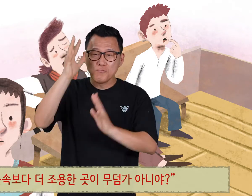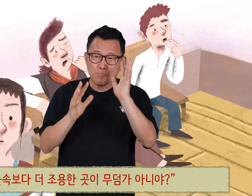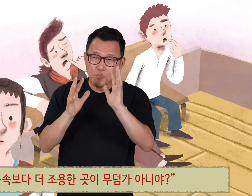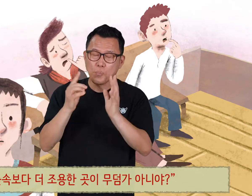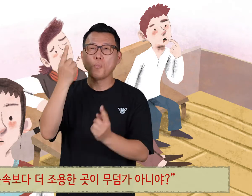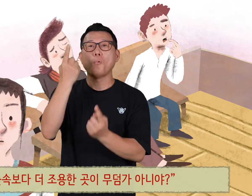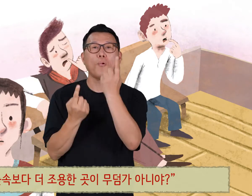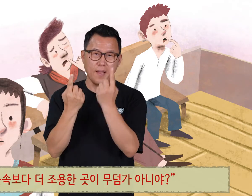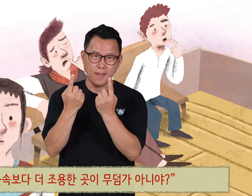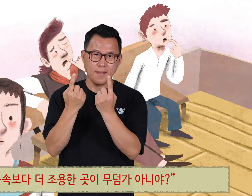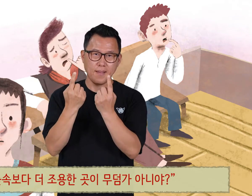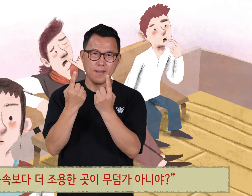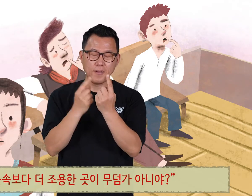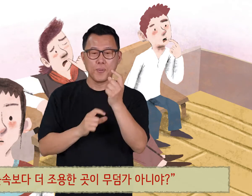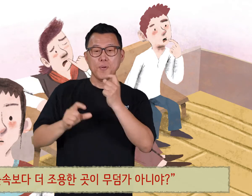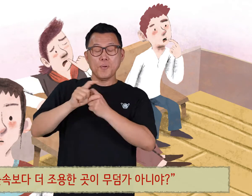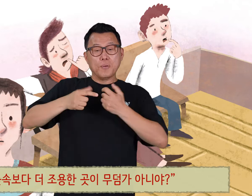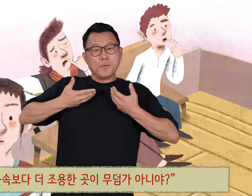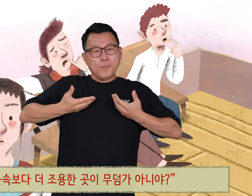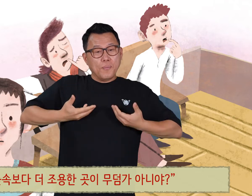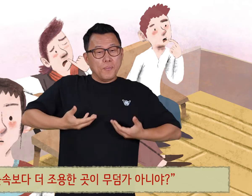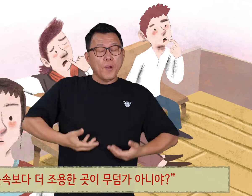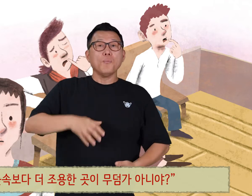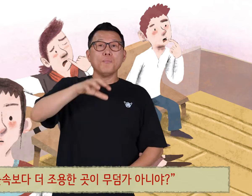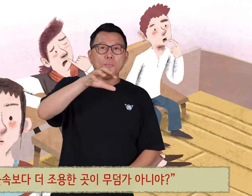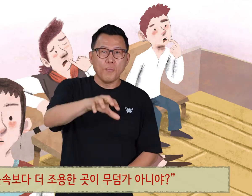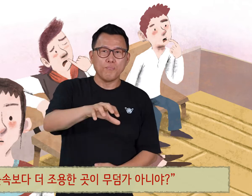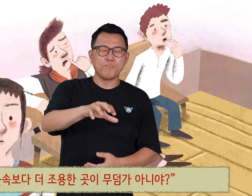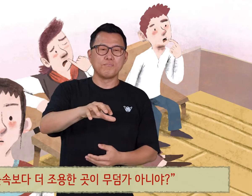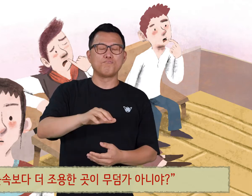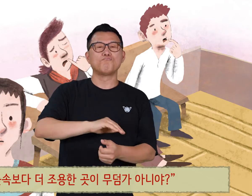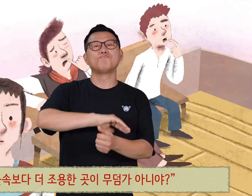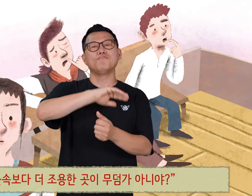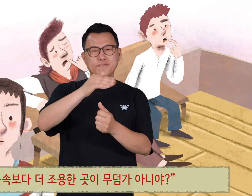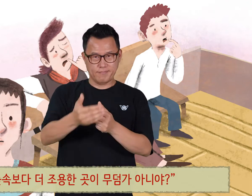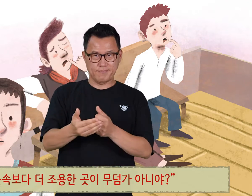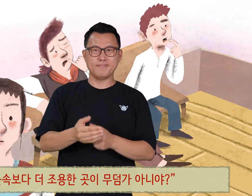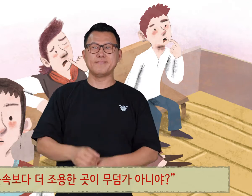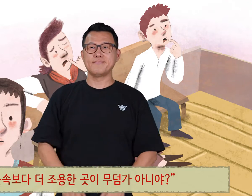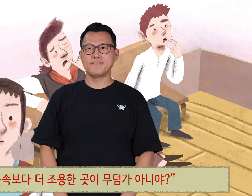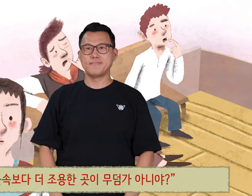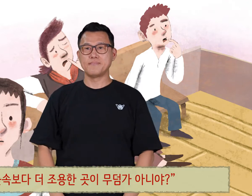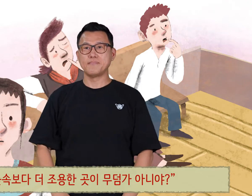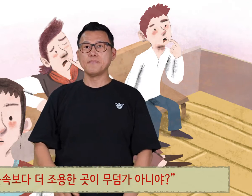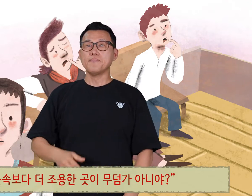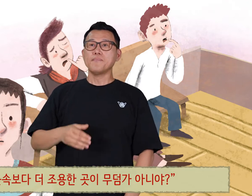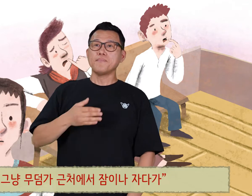깊은 숲속보다 더 조용한 곳이 무덤가 아니야?